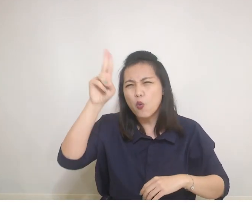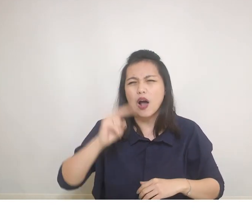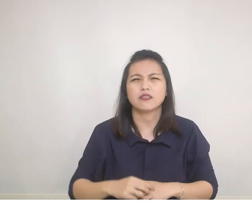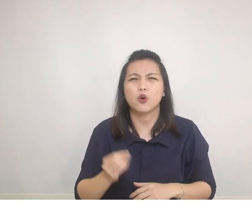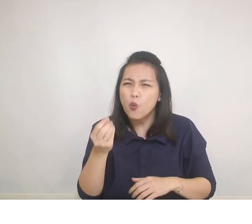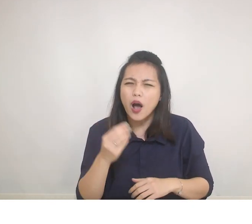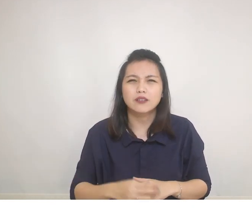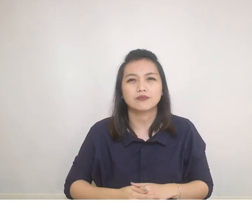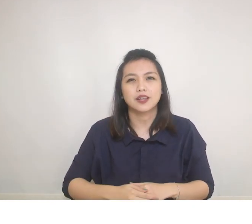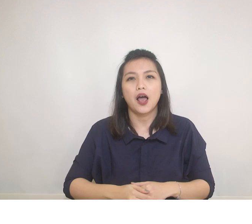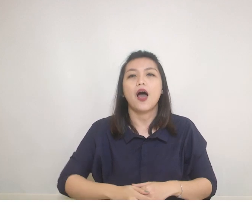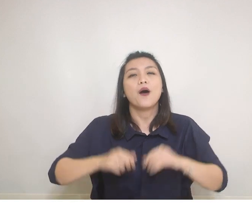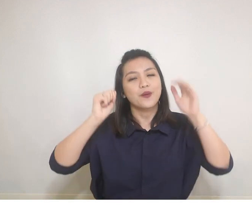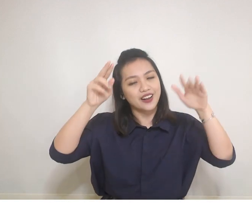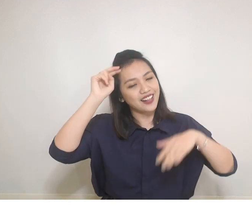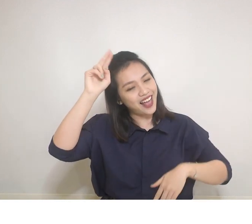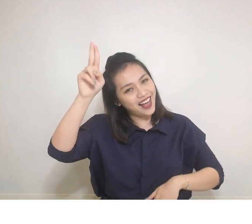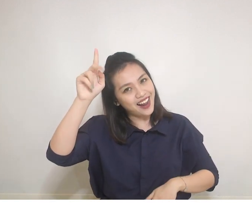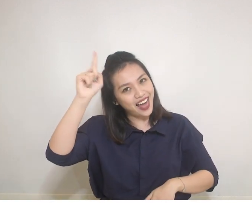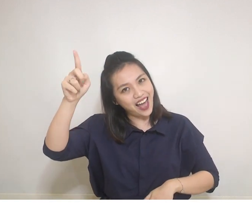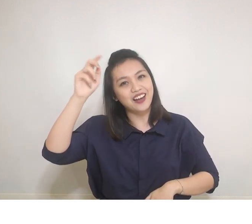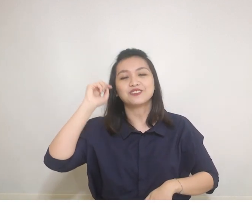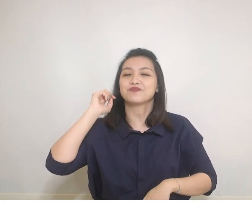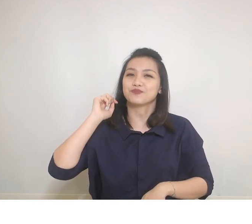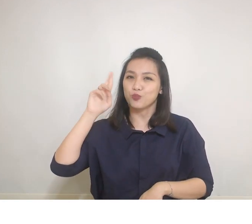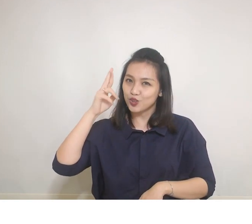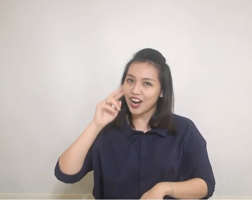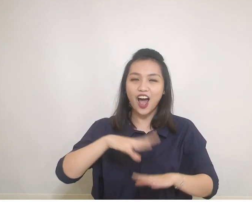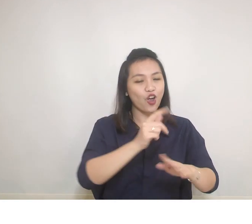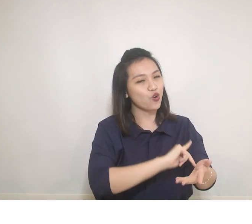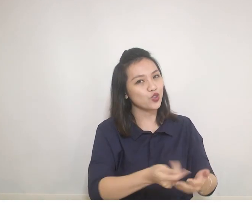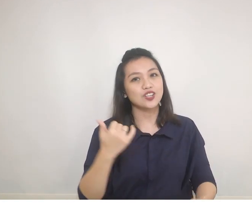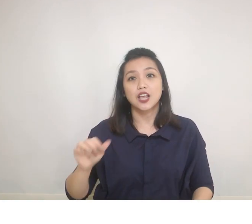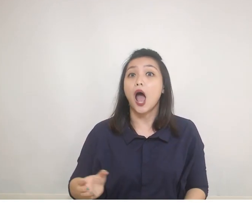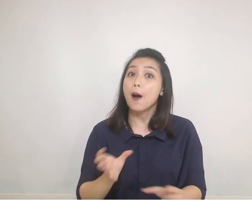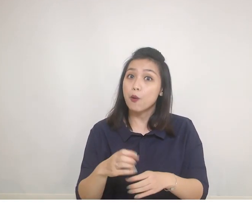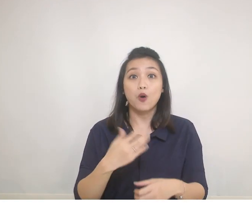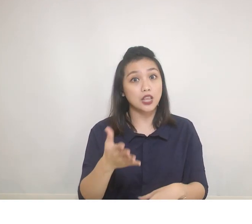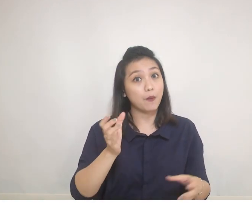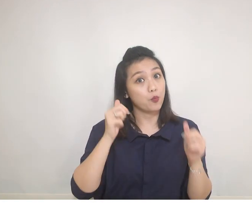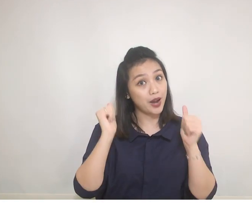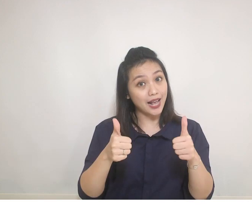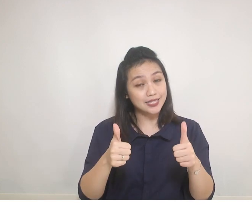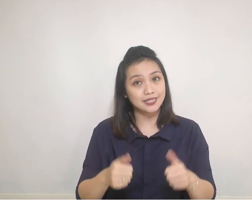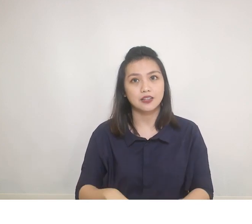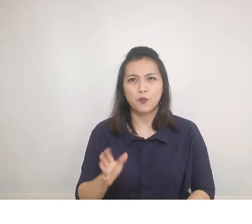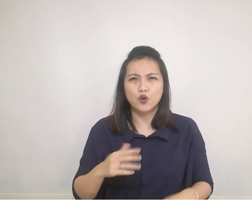mendahulukan Tuhan. Dan biarlah itu yang terjadi atas setiap kita. Yes. Hanya di dalam nama Tuhan Yesus Kristus. Semua yang percaya